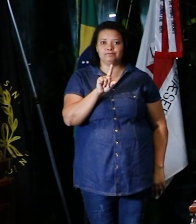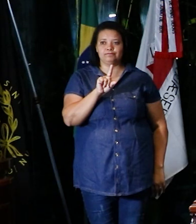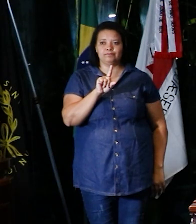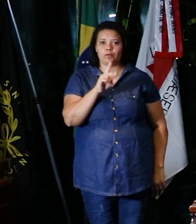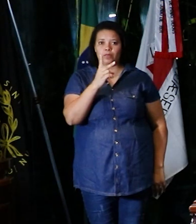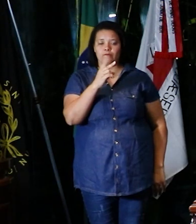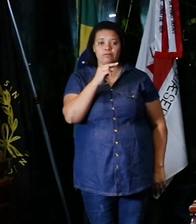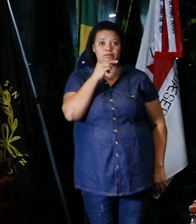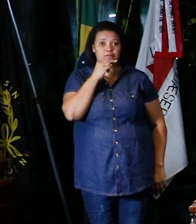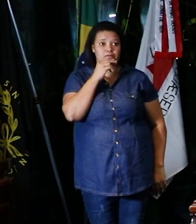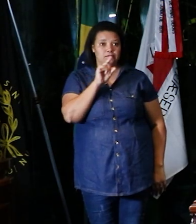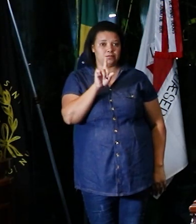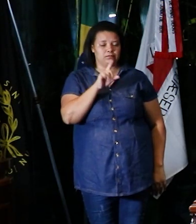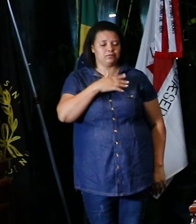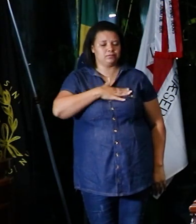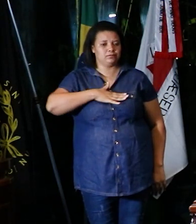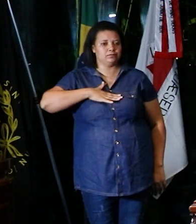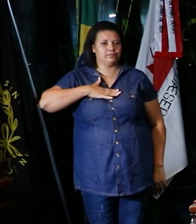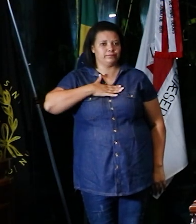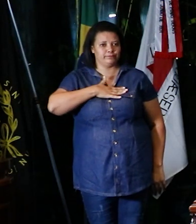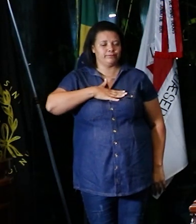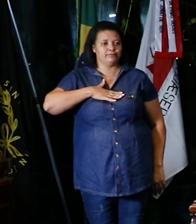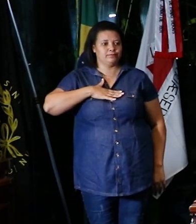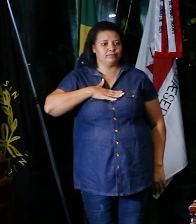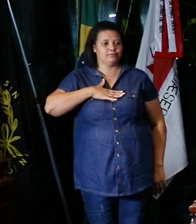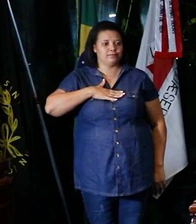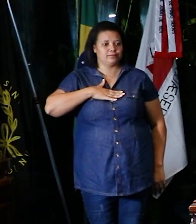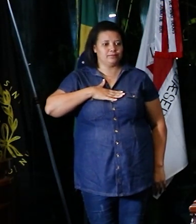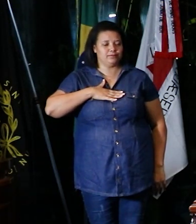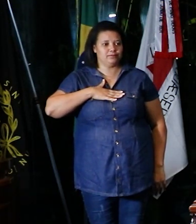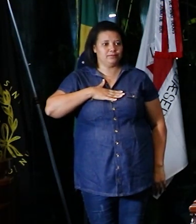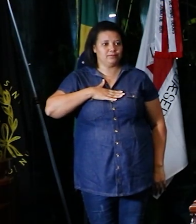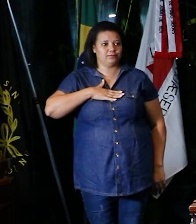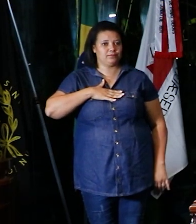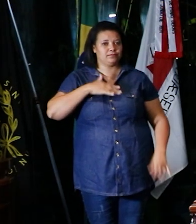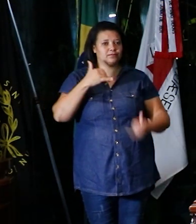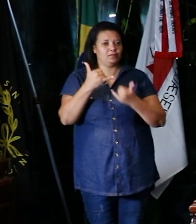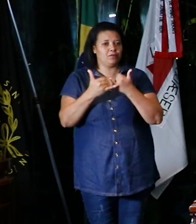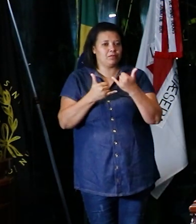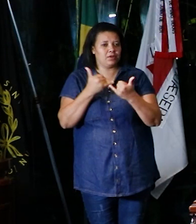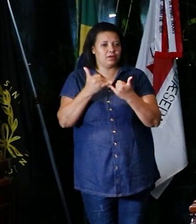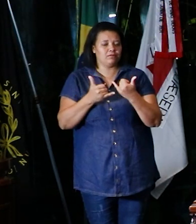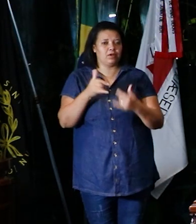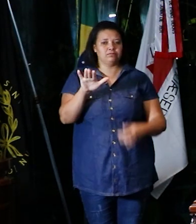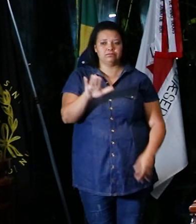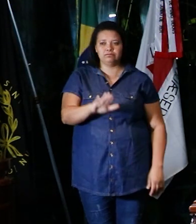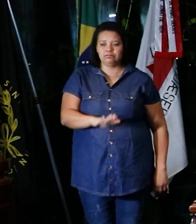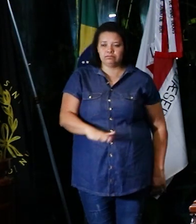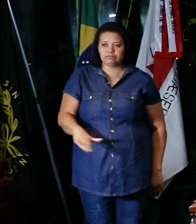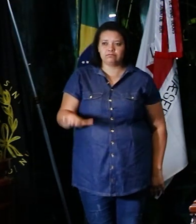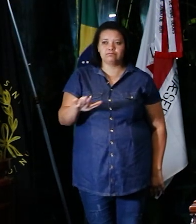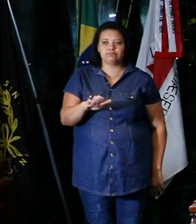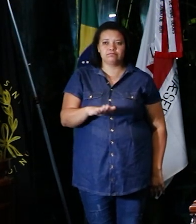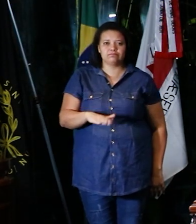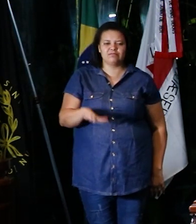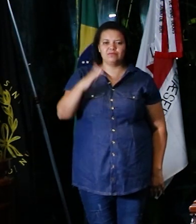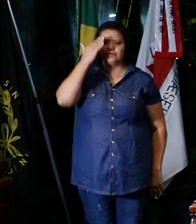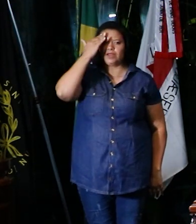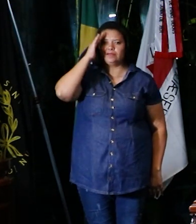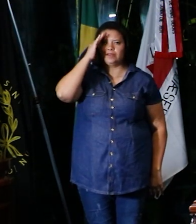dois netos queridos dele, né? Ele brincava com as crianças. Ele se